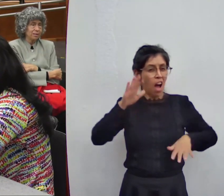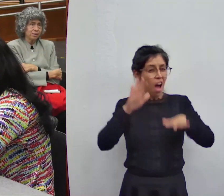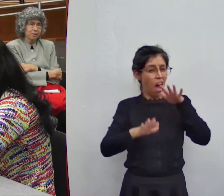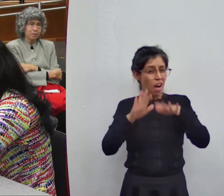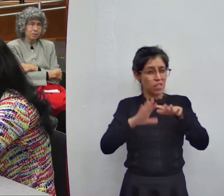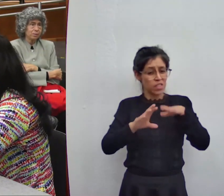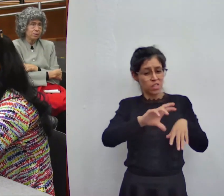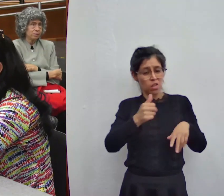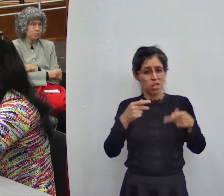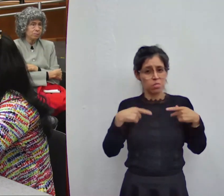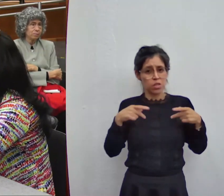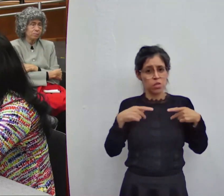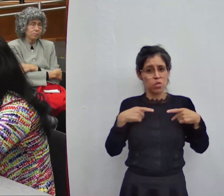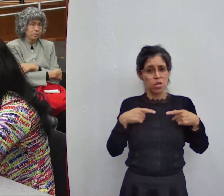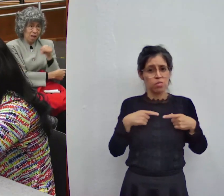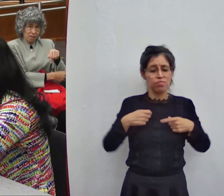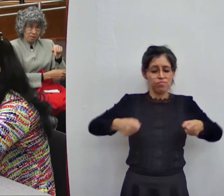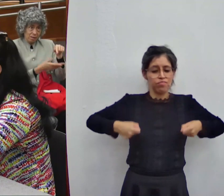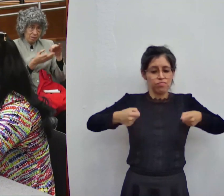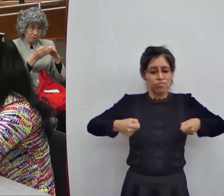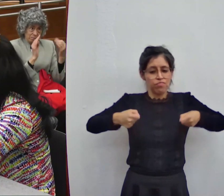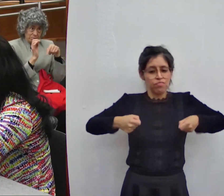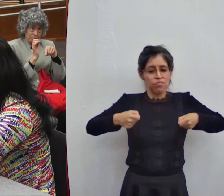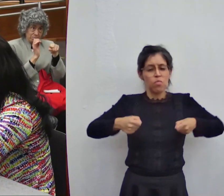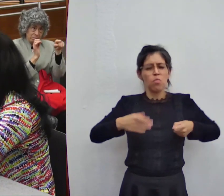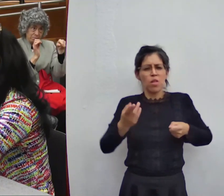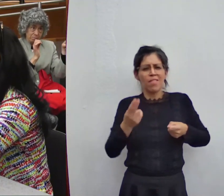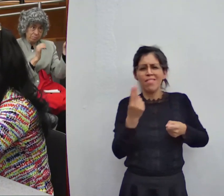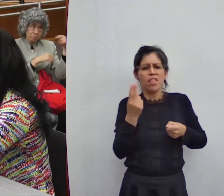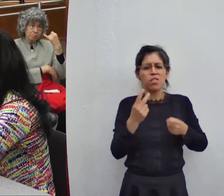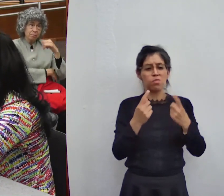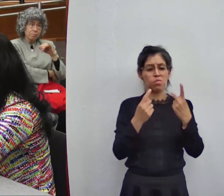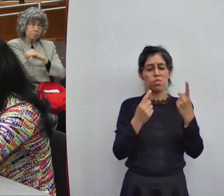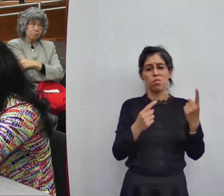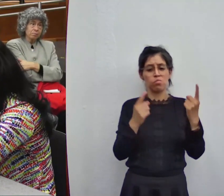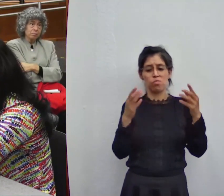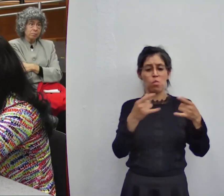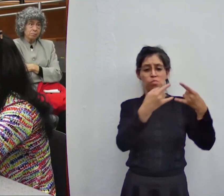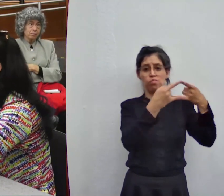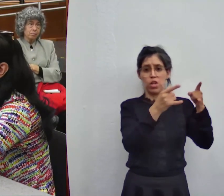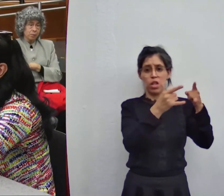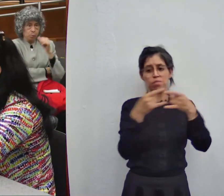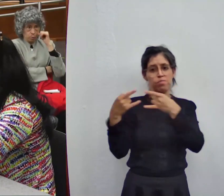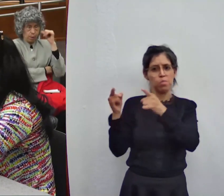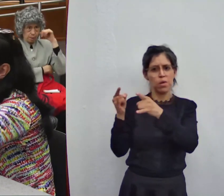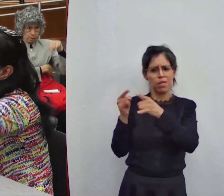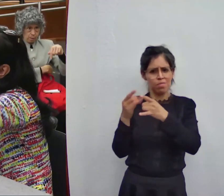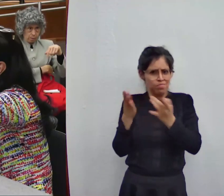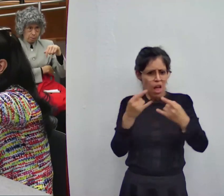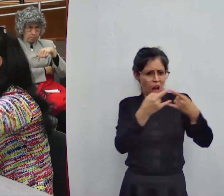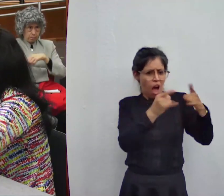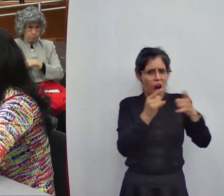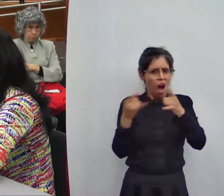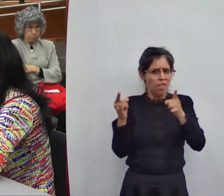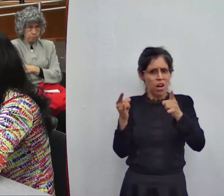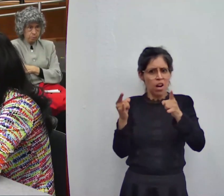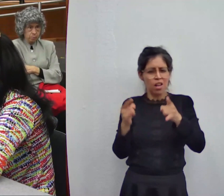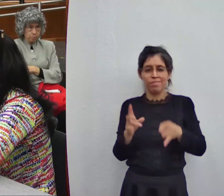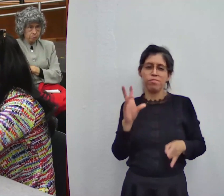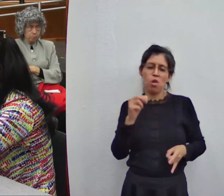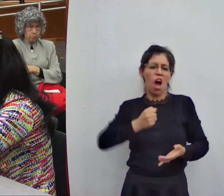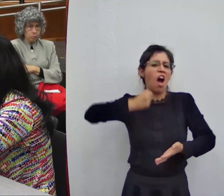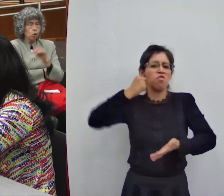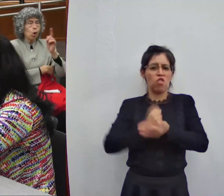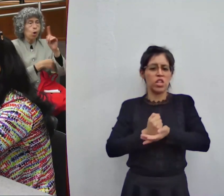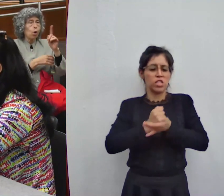a nosotros aquí. Si tenemos 2 puertas, ¿qué les cuesta dejarnos entrar por la otra puerta? No, dése la vuelta,